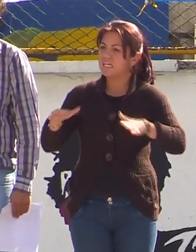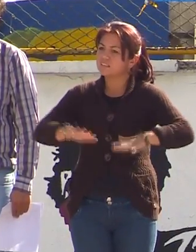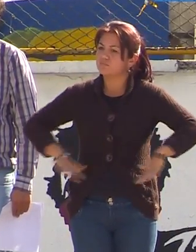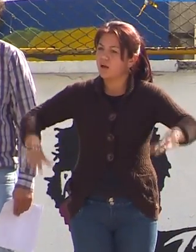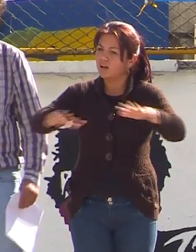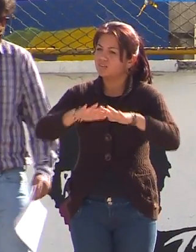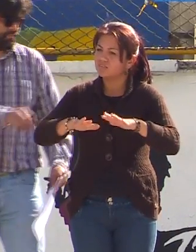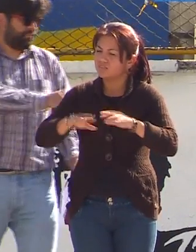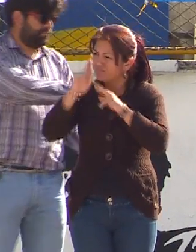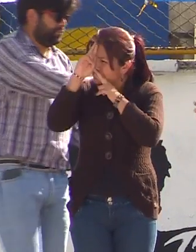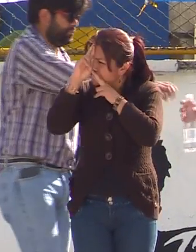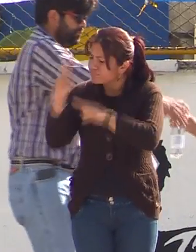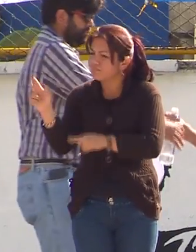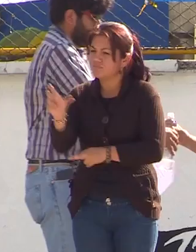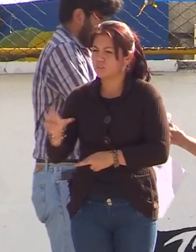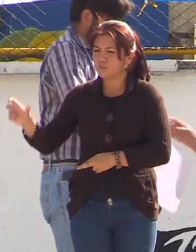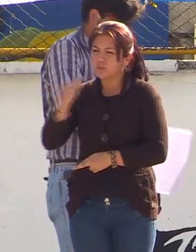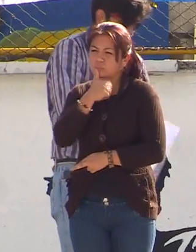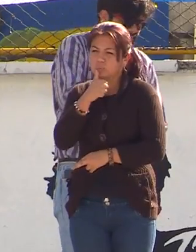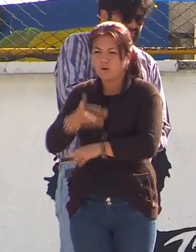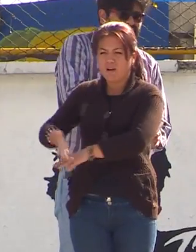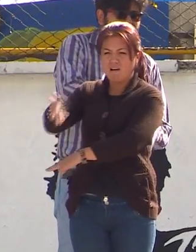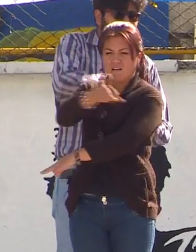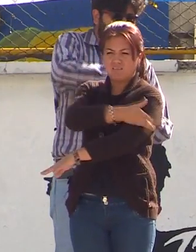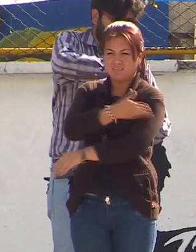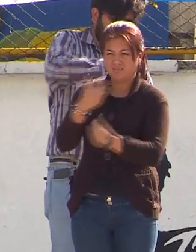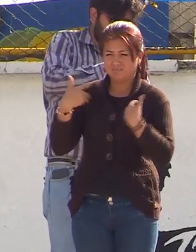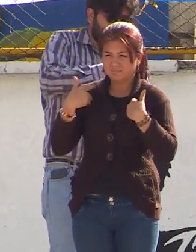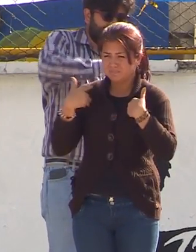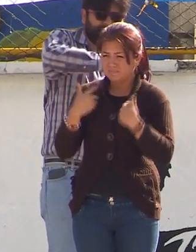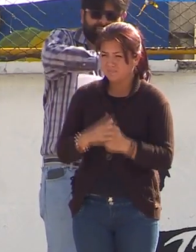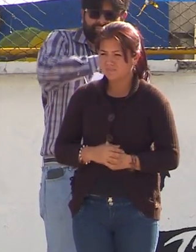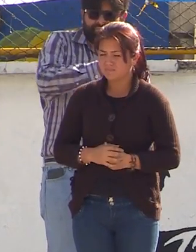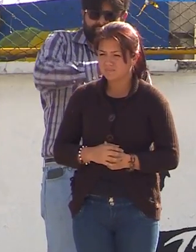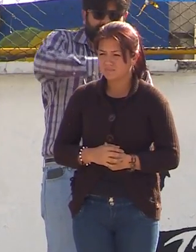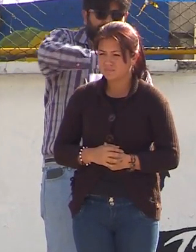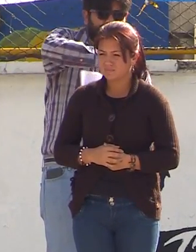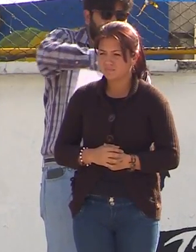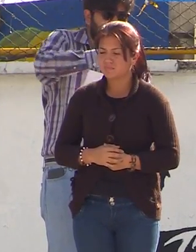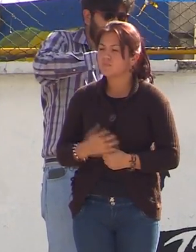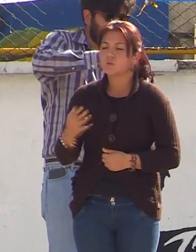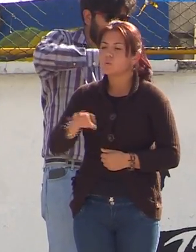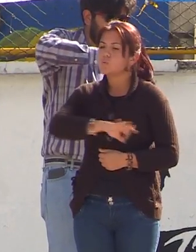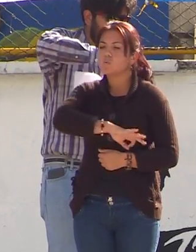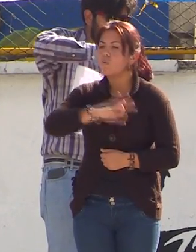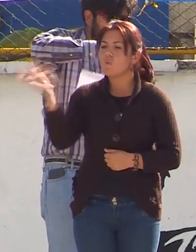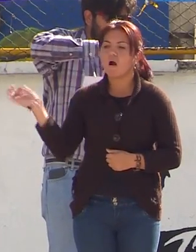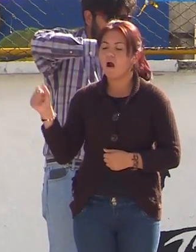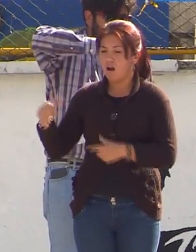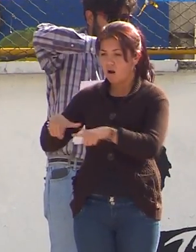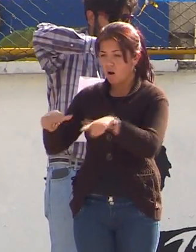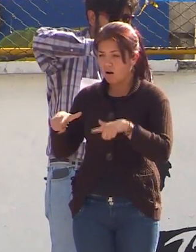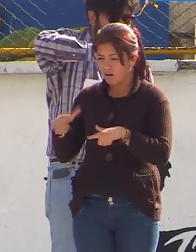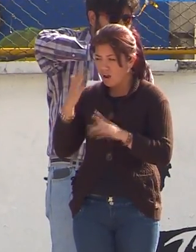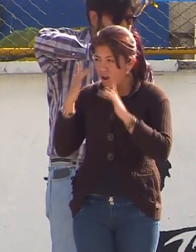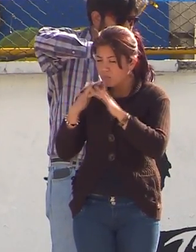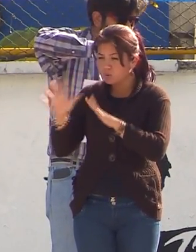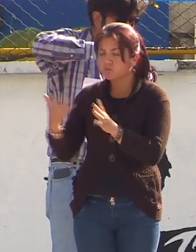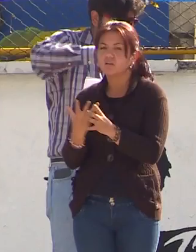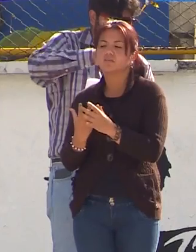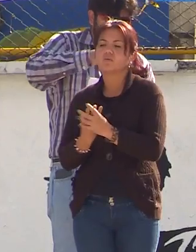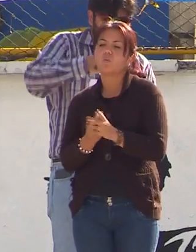a nuestros mártires. No será nunca más escenario de la